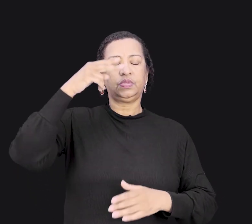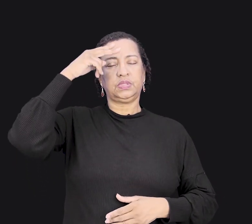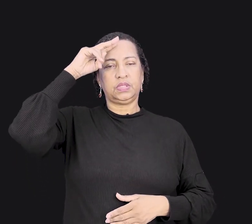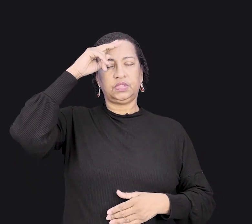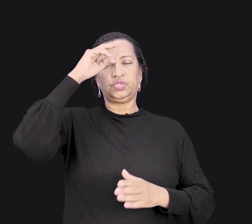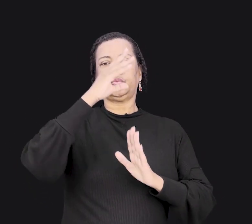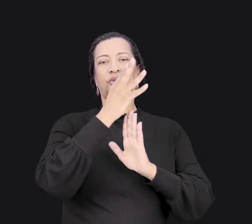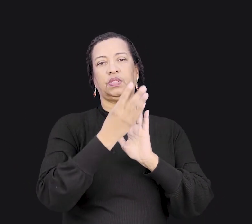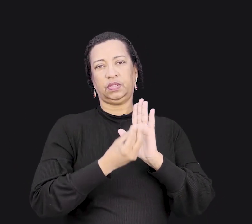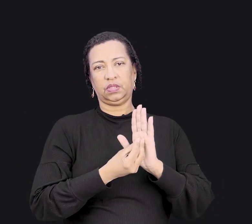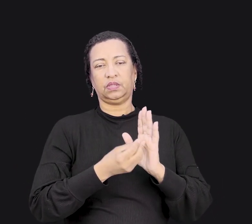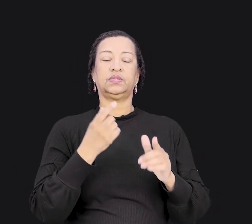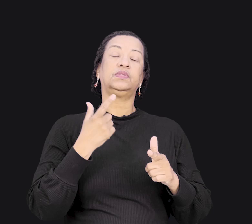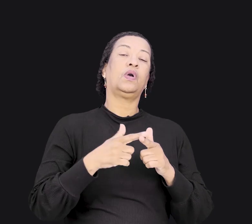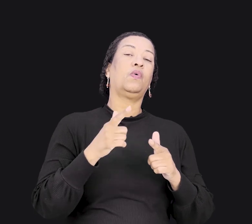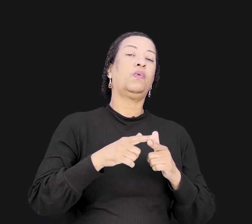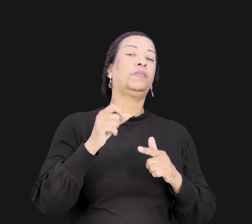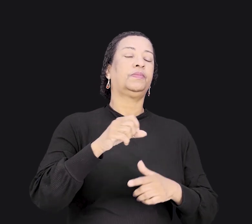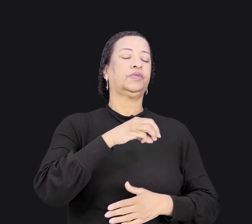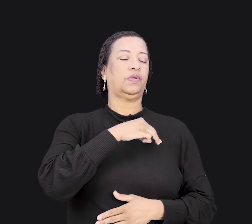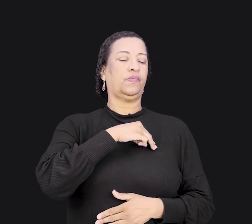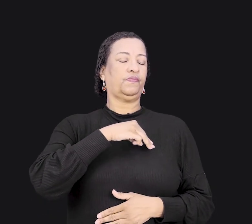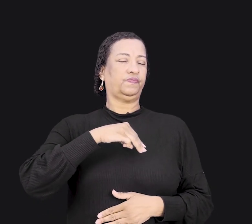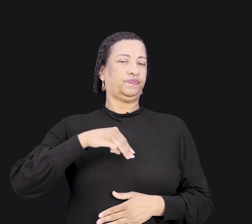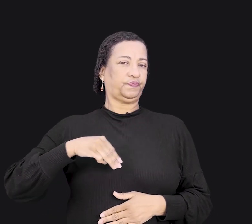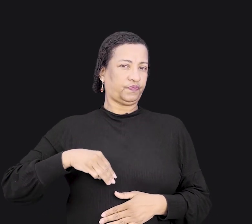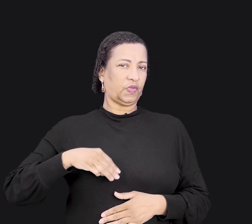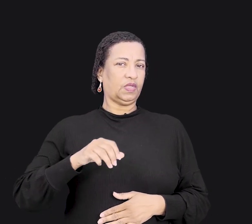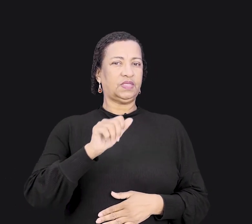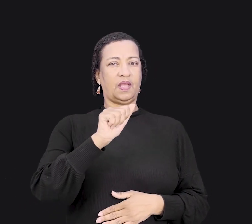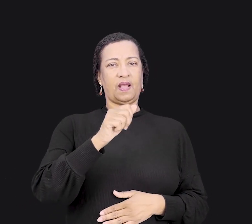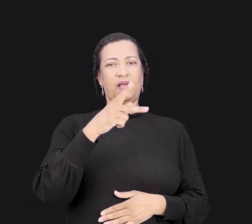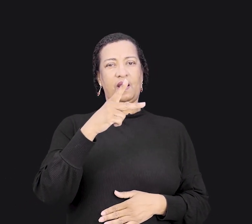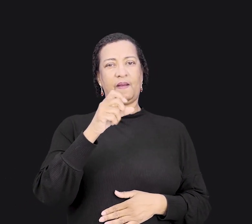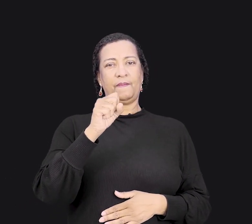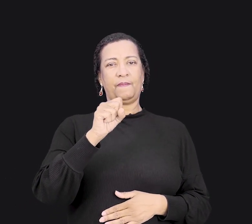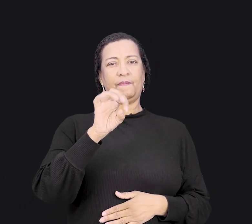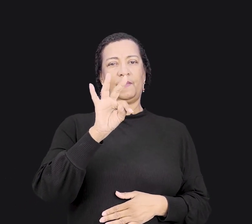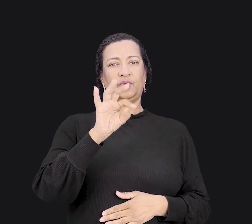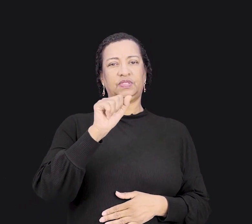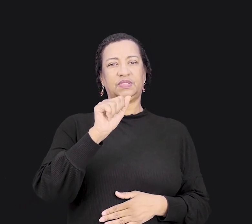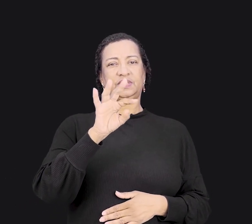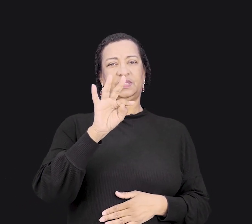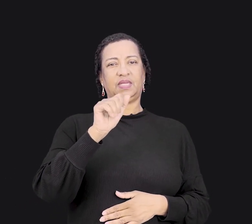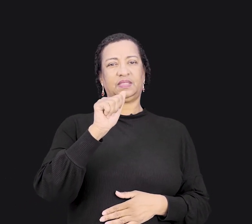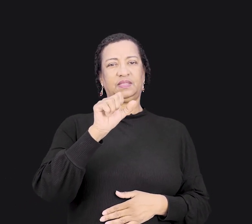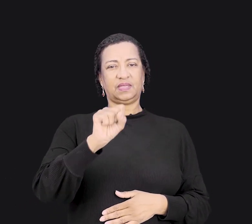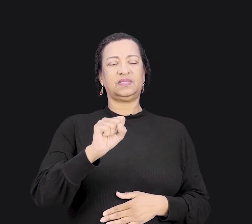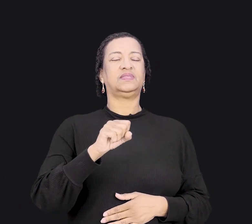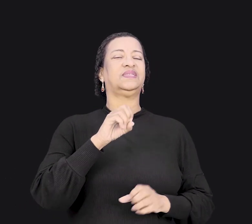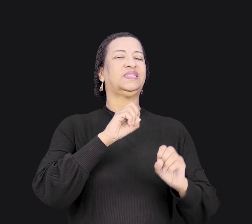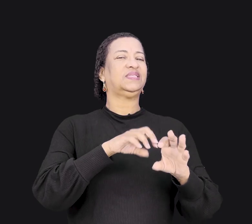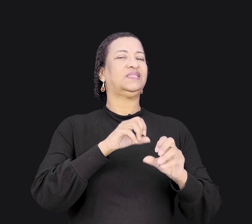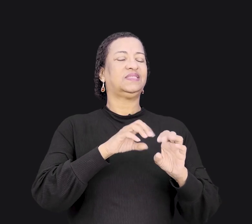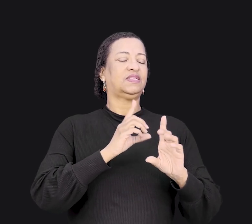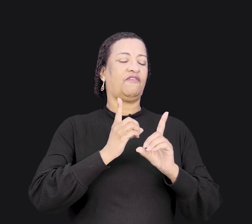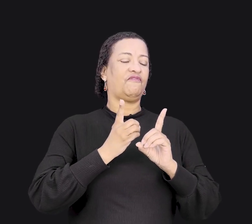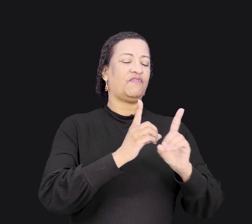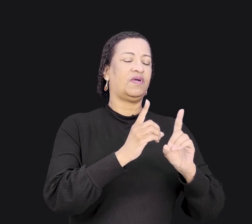O problema eram os mestres apóstatas, pessoas que não ensinavam corretamente a doutrina. Esta apostasia